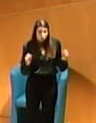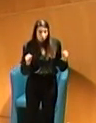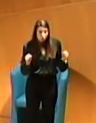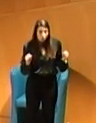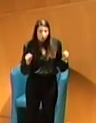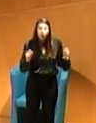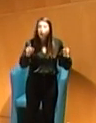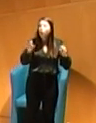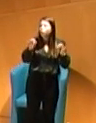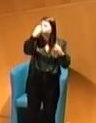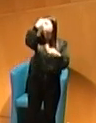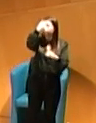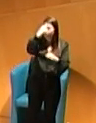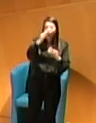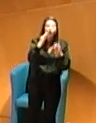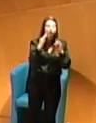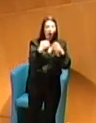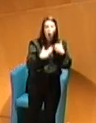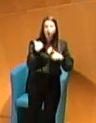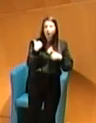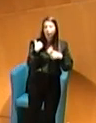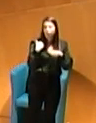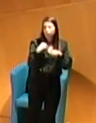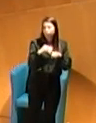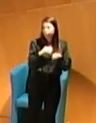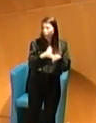vous voyez, à propos de handicap psychique, parce qu'on en parlait tout à l'heure.